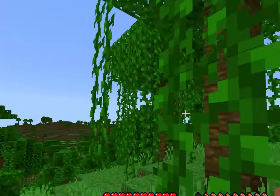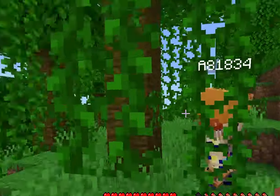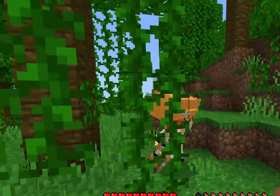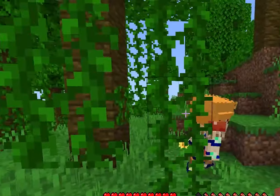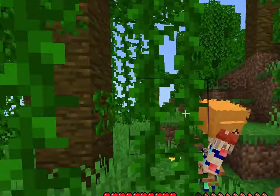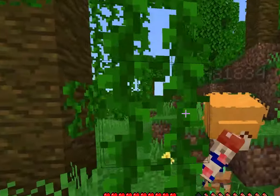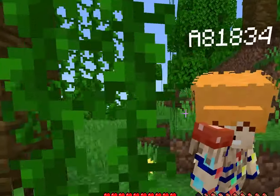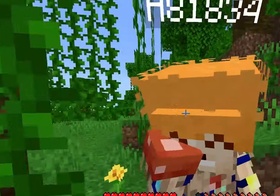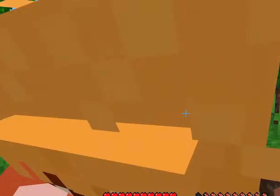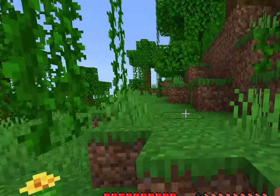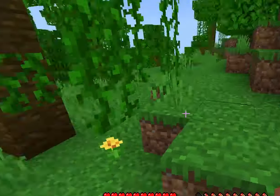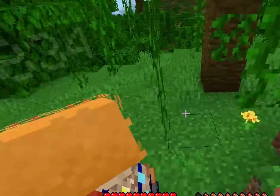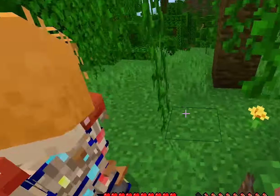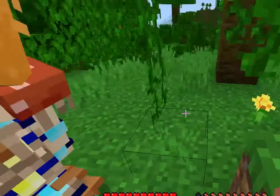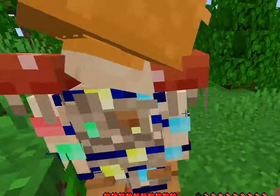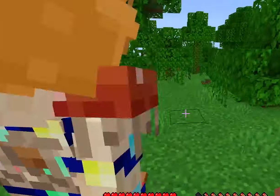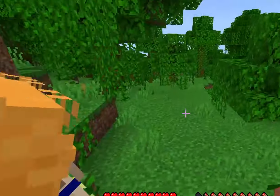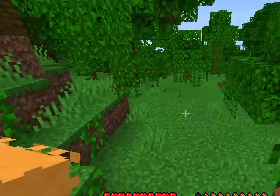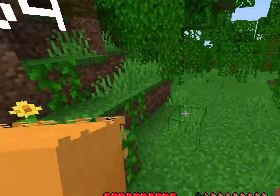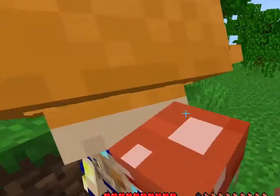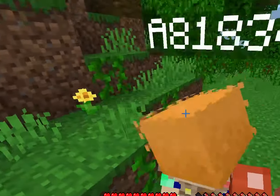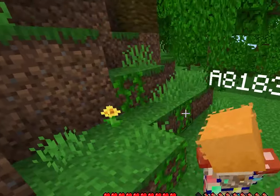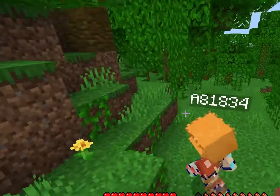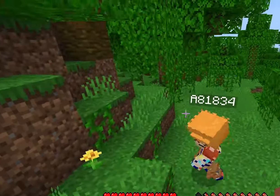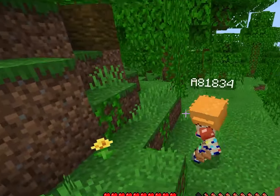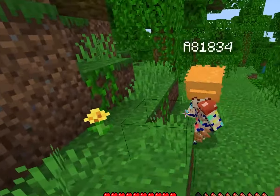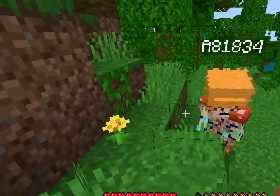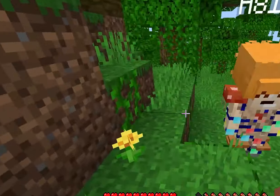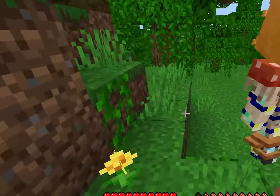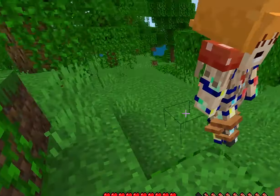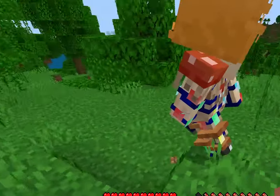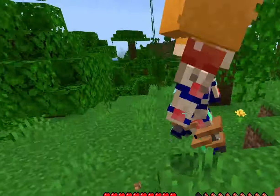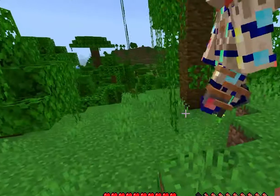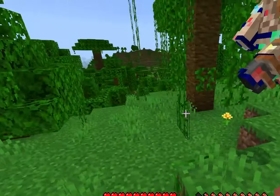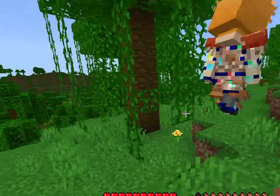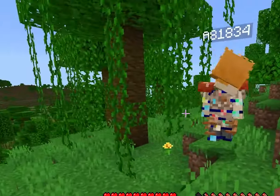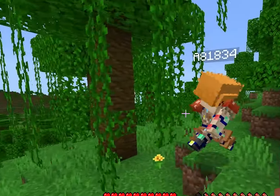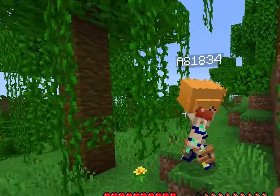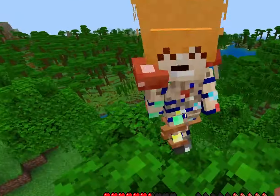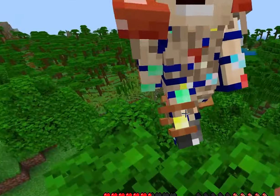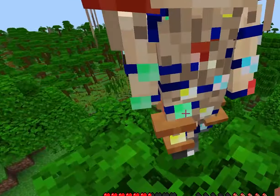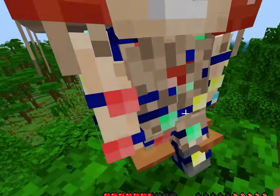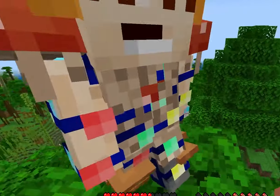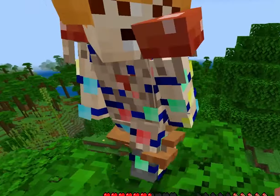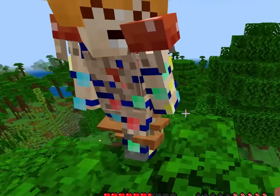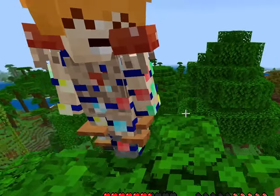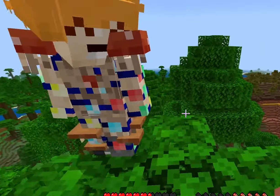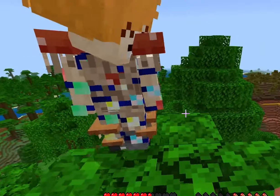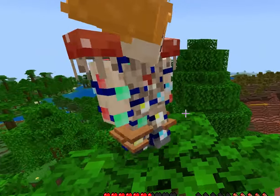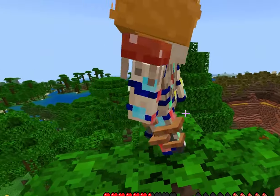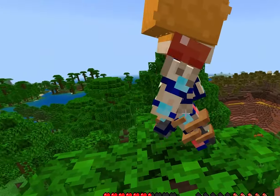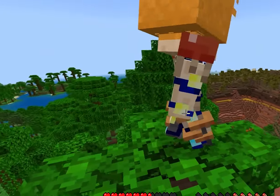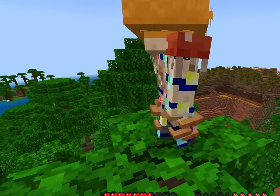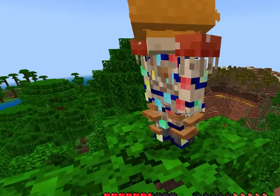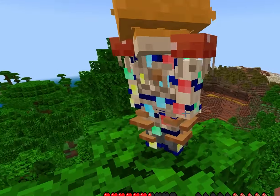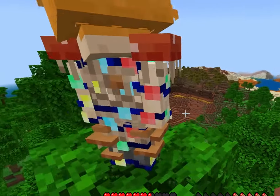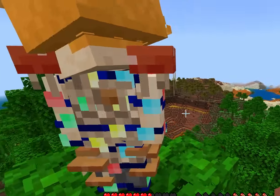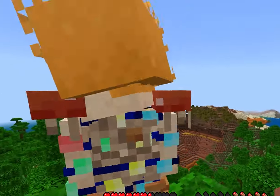です本当ですか?違う、ABCじゃないABCじゃないですそうですねめっちゃ景色いいですうー